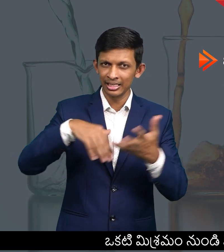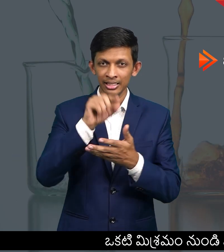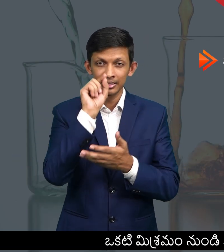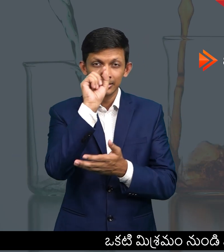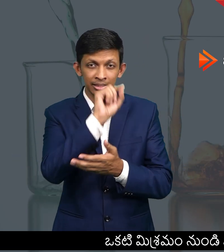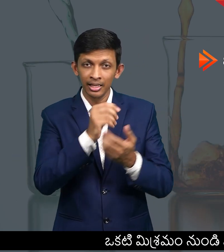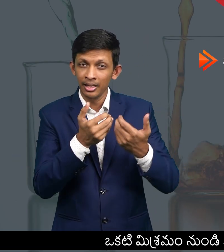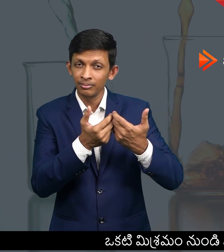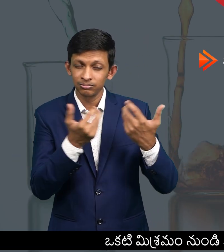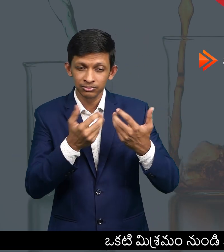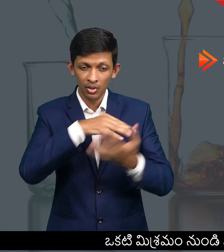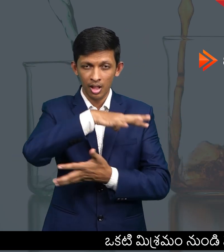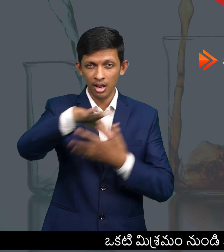చేయవచ్చు.